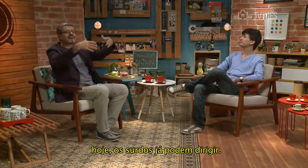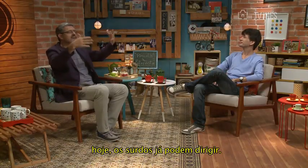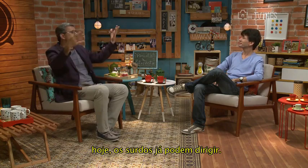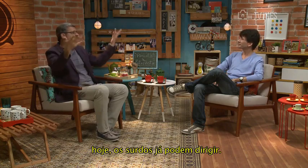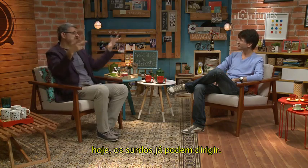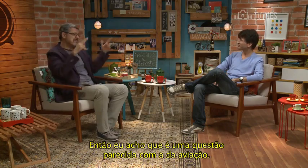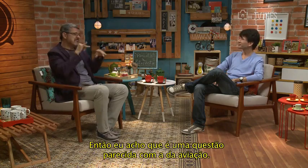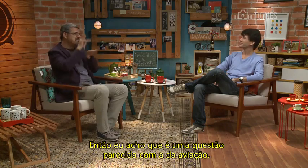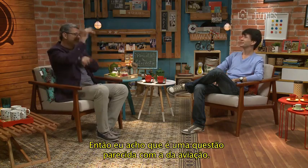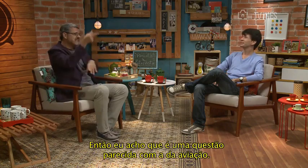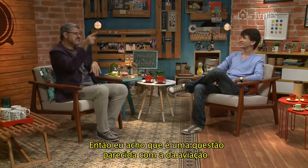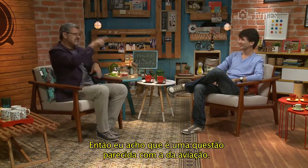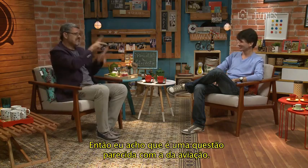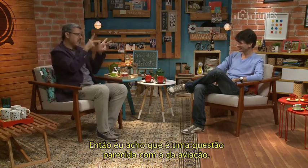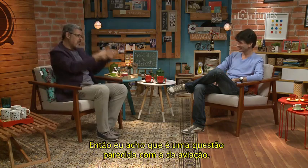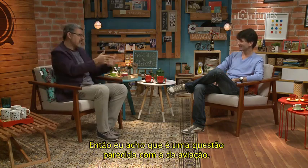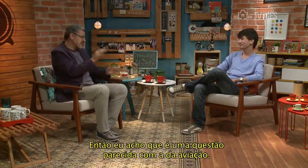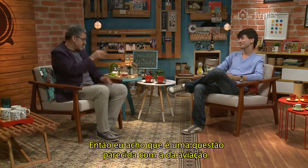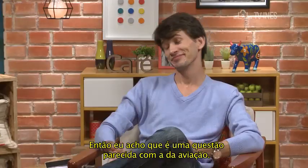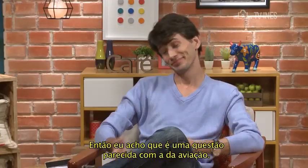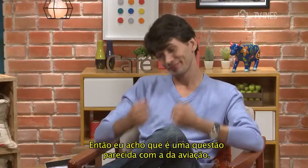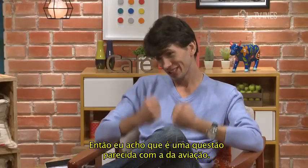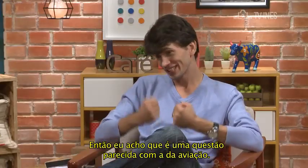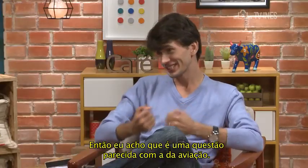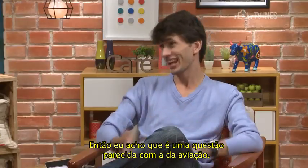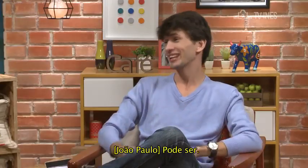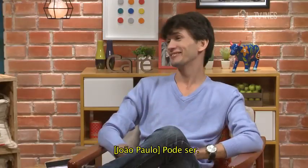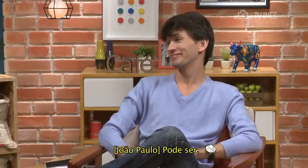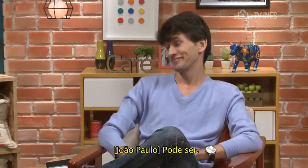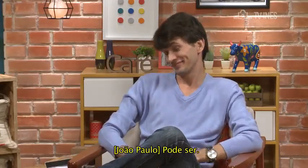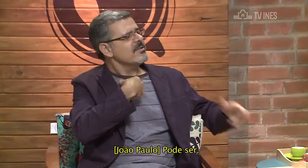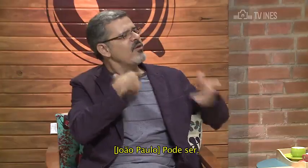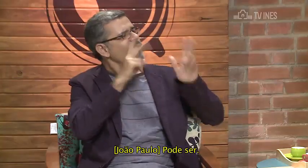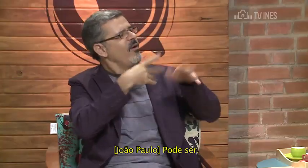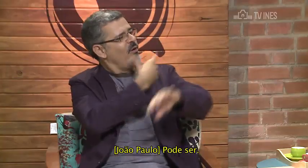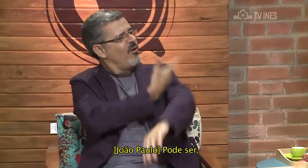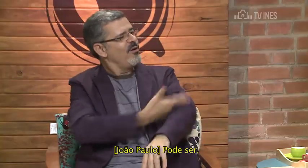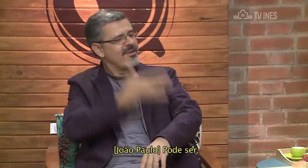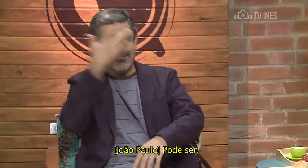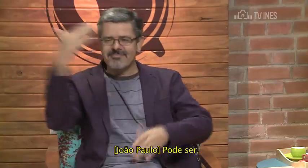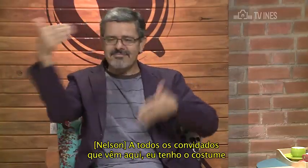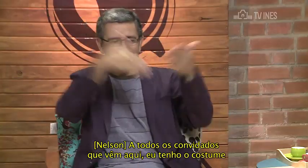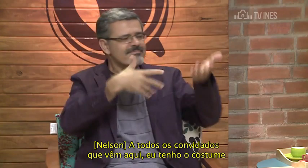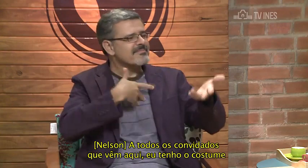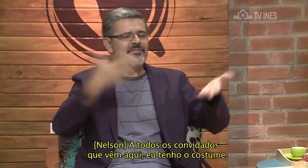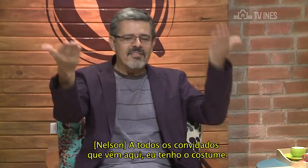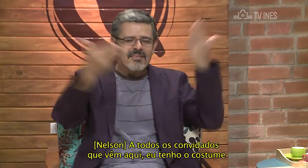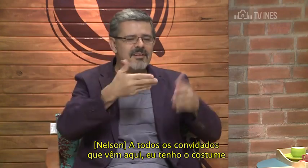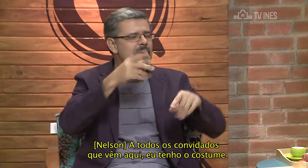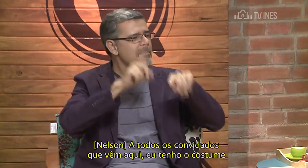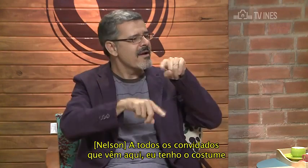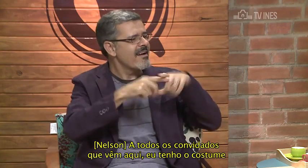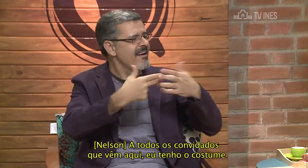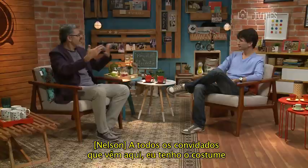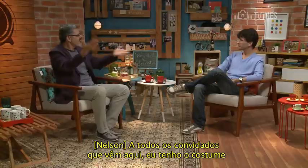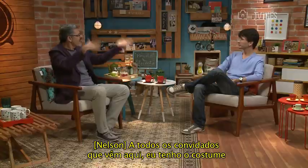dirigir Então eu acho que é uma questão parecida com a da aviação pode ser Olá a todos os convidados que vem